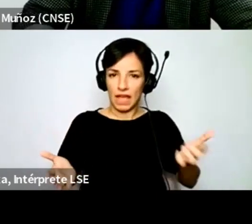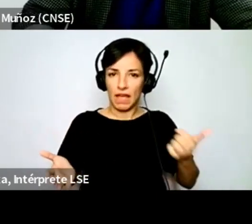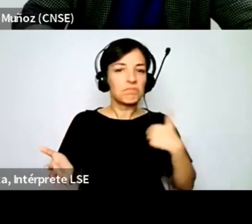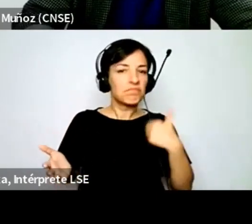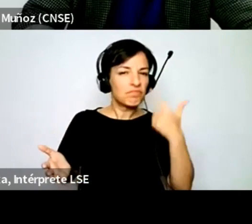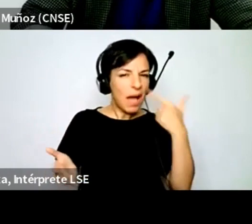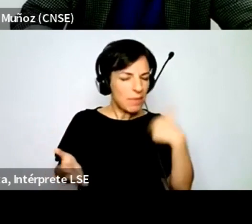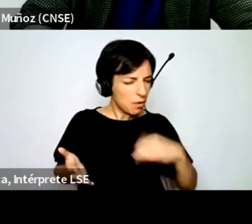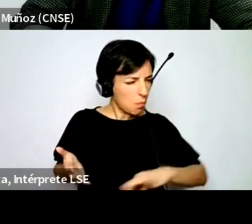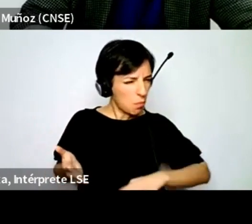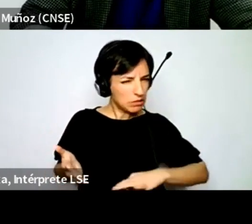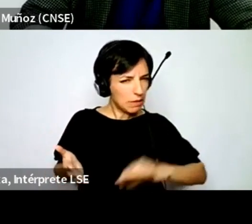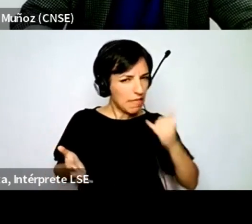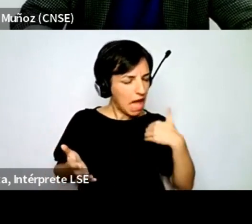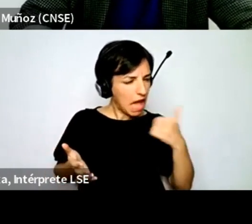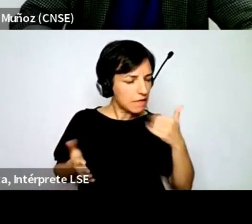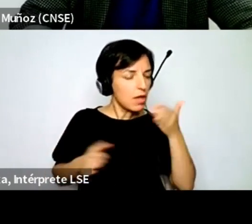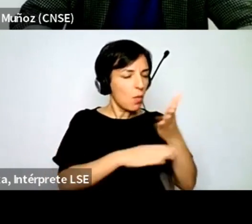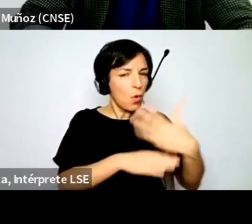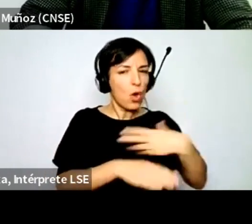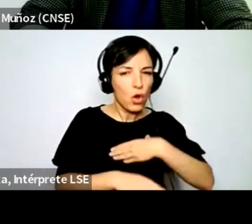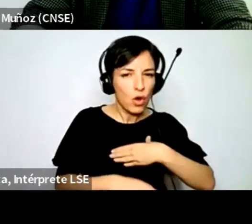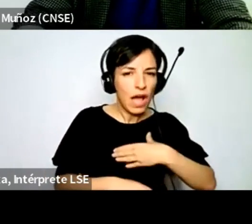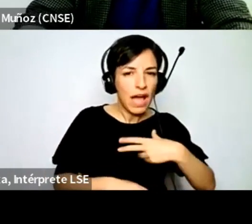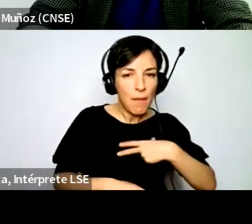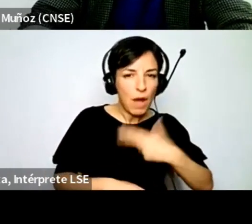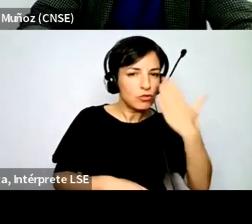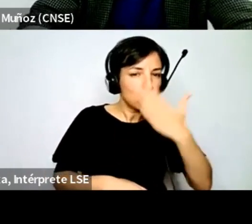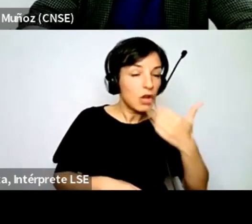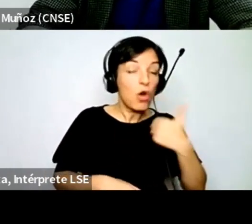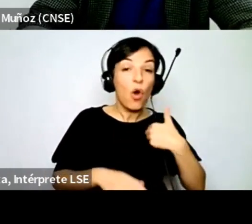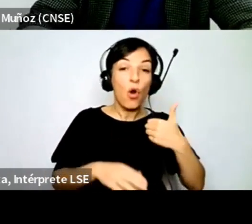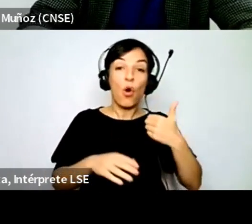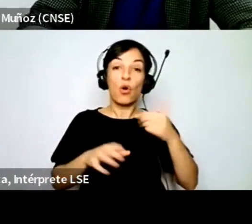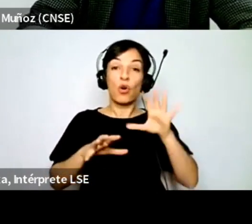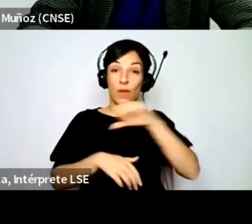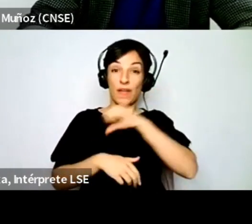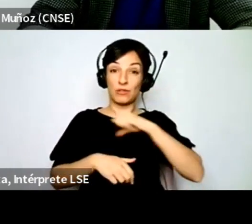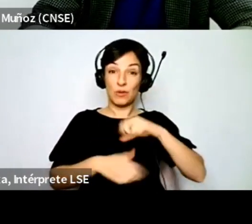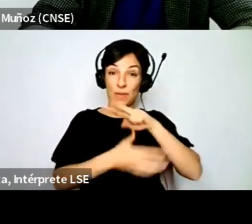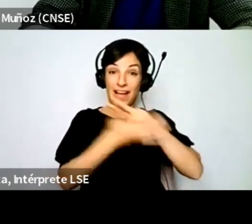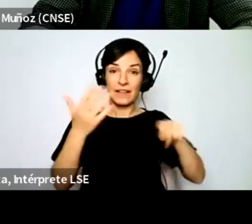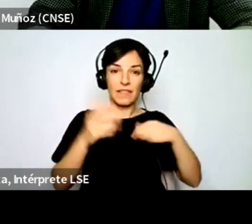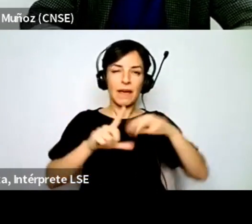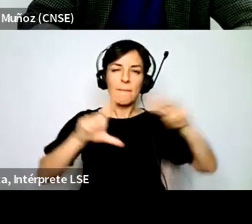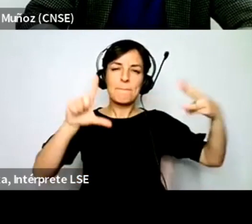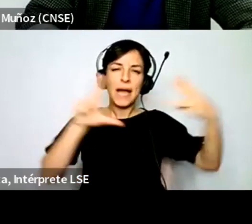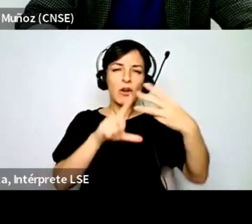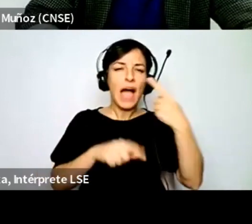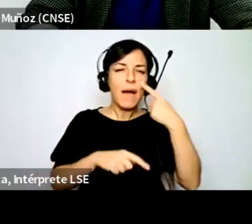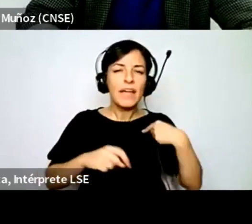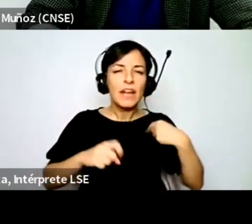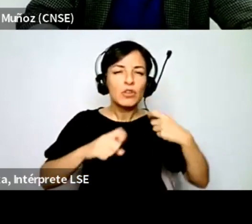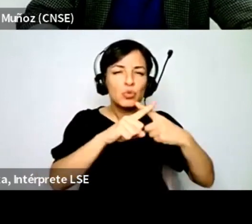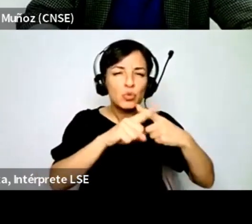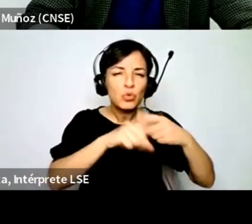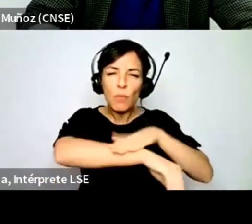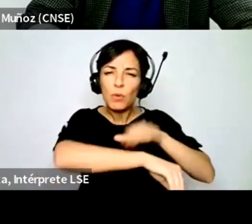si allí pues voy al colegio o me meto en la página de la Comunidad Autónoma Galicia a ver si la Xunta